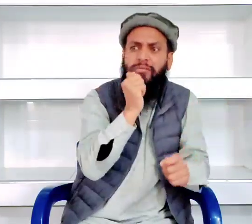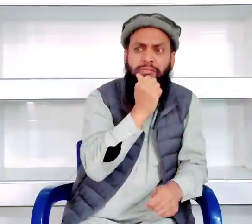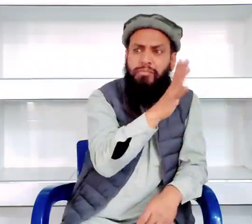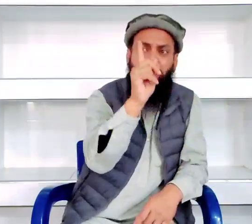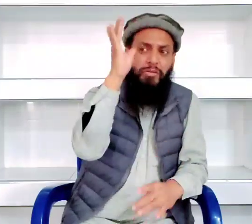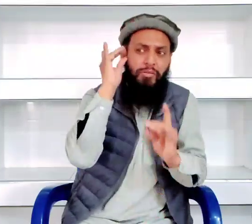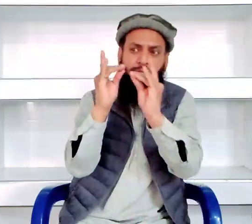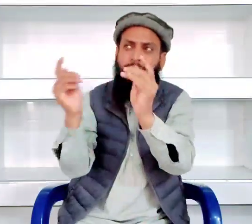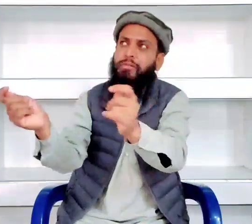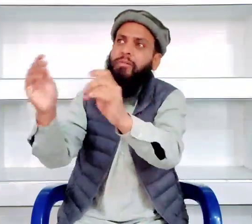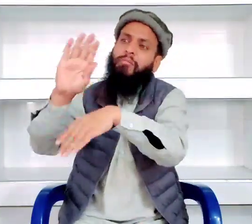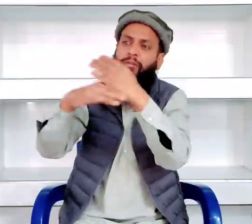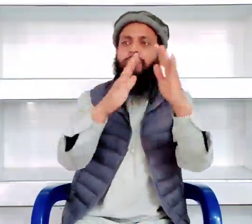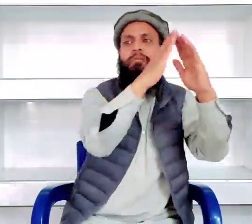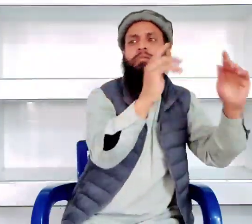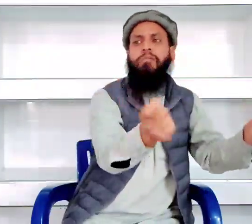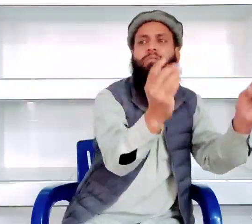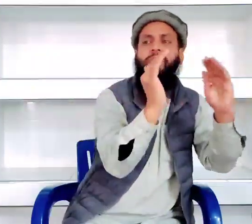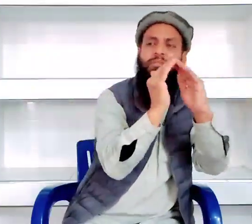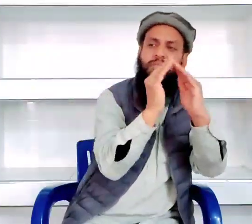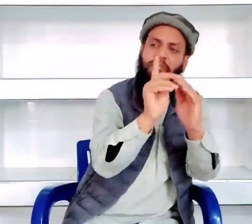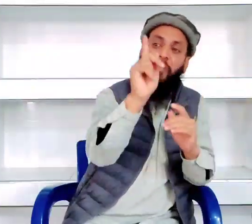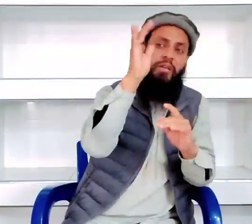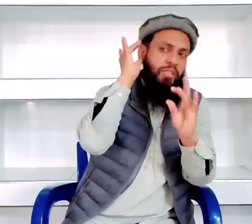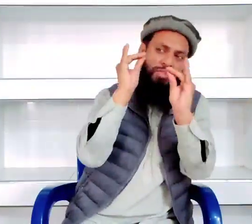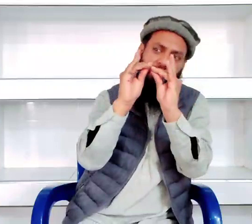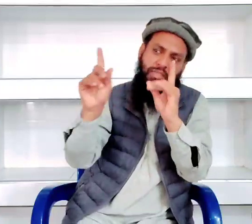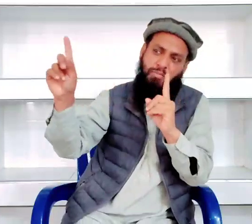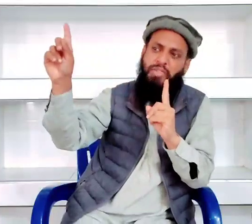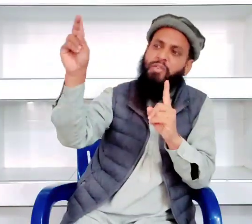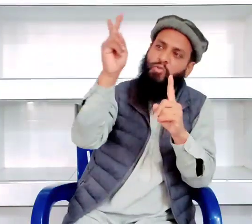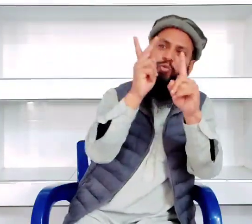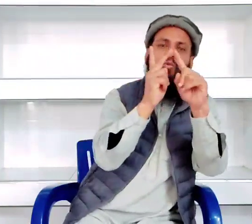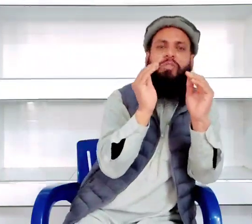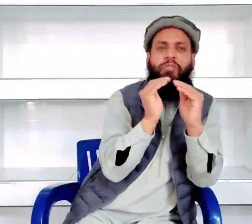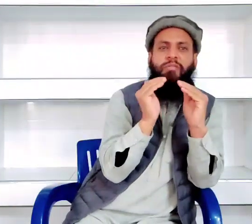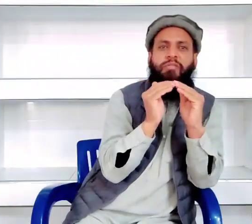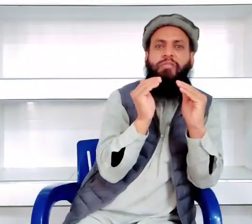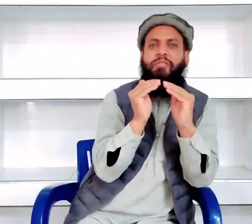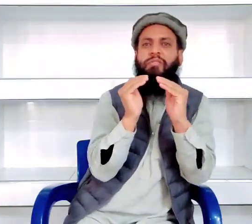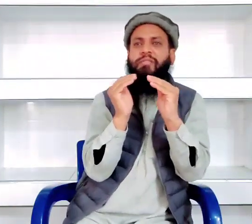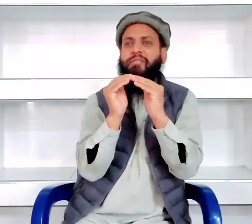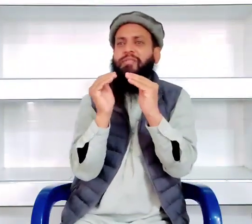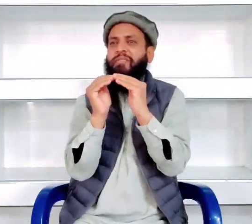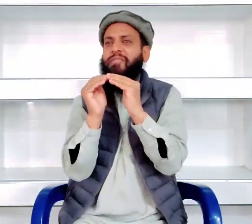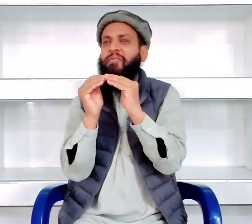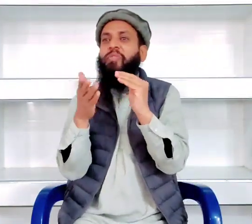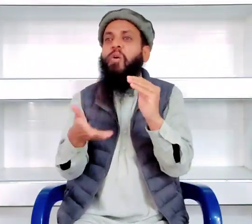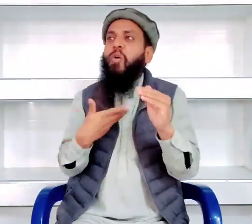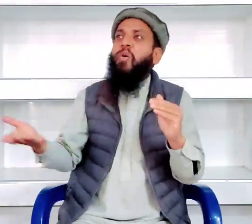ਬਣਦੀ ਬਾਅਦ ਵਿੱਚ ਮਸੀਤ ਵਾਸਤੇ ਮਸਾ ਬਣ ਜਾਂਦਾ ਜੀ ਮਸੀਤ ਤੇ ਬਣਾਉਣੀ ਤੇ ਜਿਹੜਾ ਵੀ ਕੋਈ ਇਲਾਕਾ ਟਾਊਨ ਬਣੇ ਉਹਦੇ ਅੰਦਰ ਸਭ ਤੋਂ ਪਹਿਲਾਂ ਹਾਕੇ ਵਿੱਚ ਉੱਥੇ